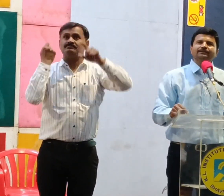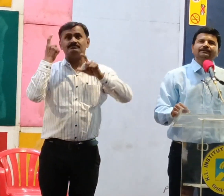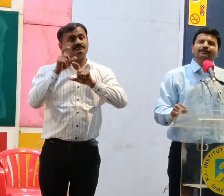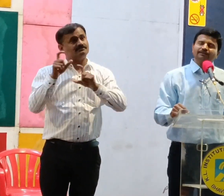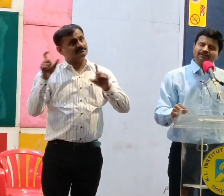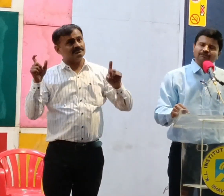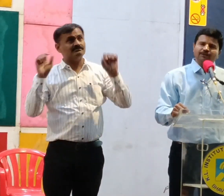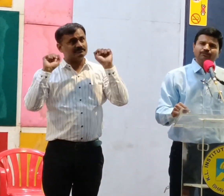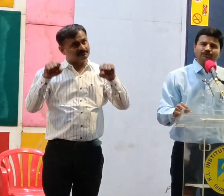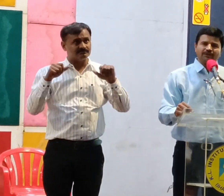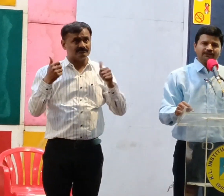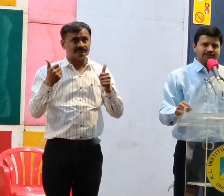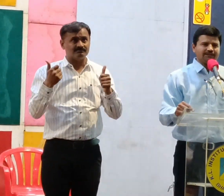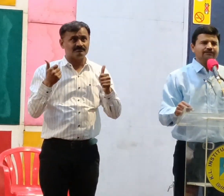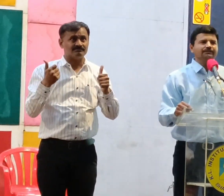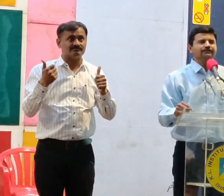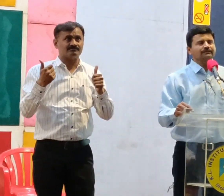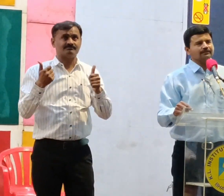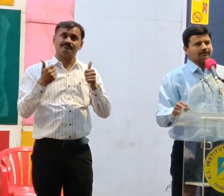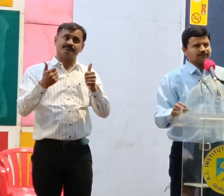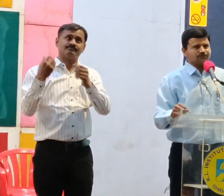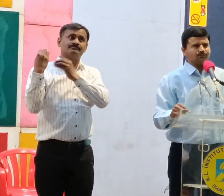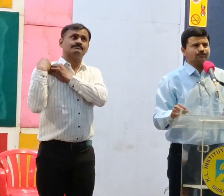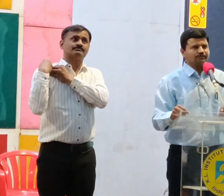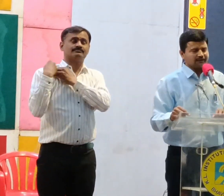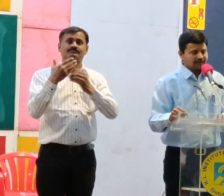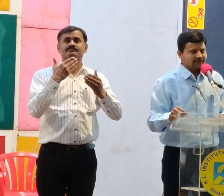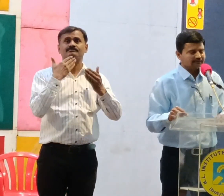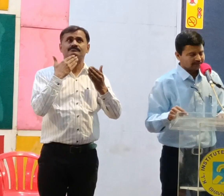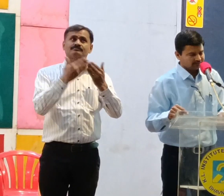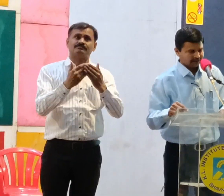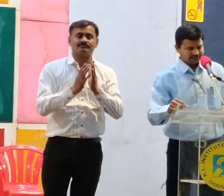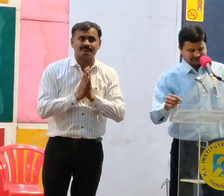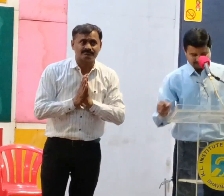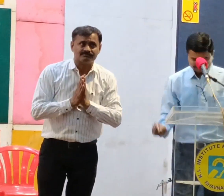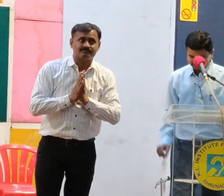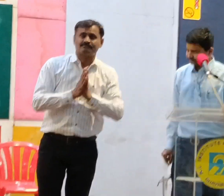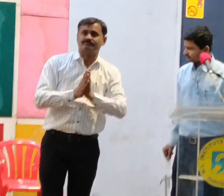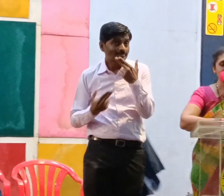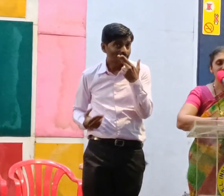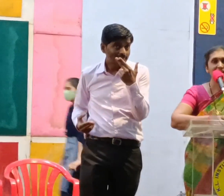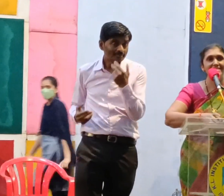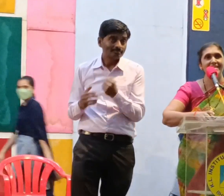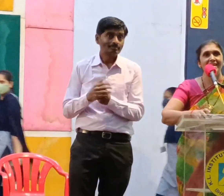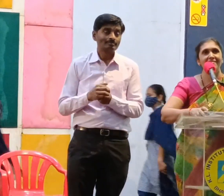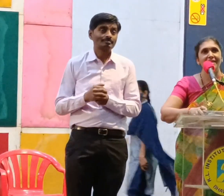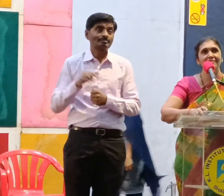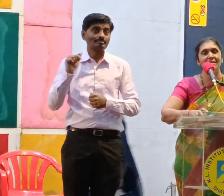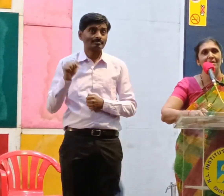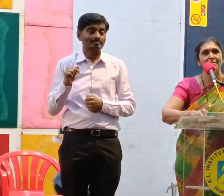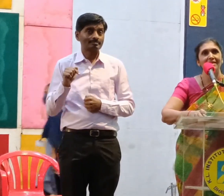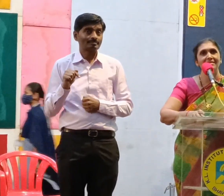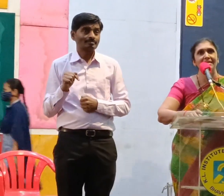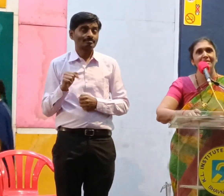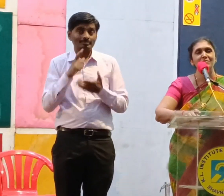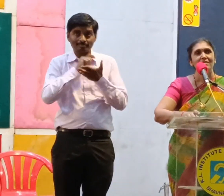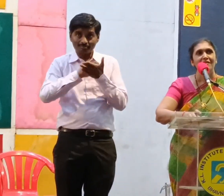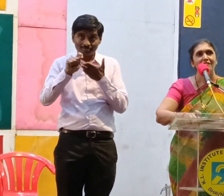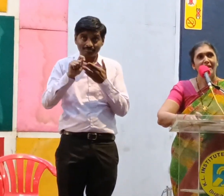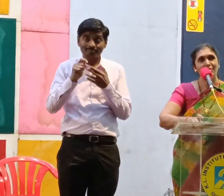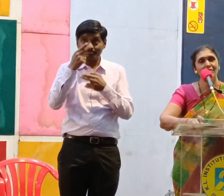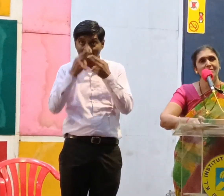તમારી અને સર્વની મૂડી રહે છે અસ્તુ જય હિન્દ જય ભારત જે આ વાત કરી